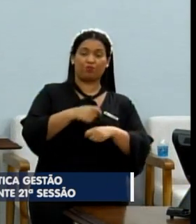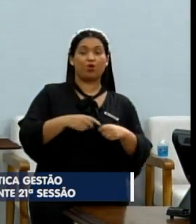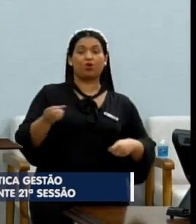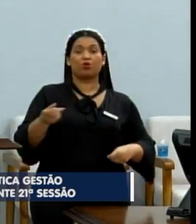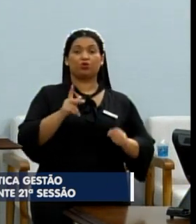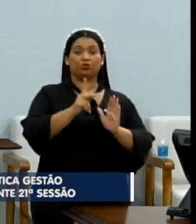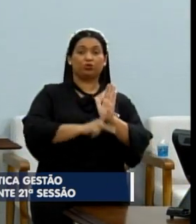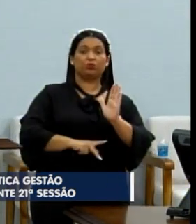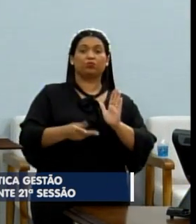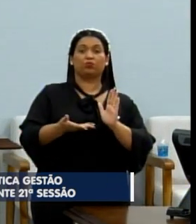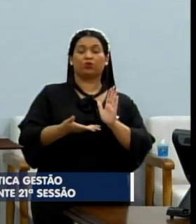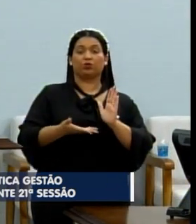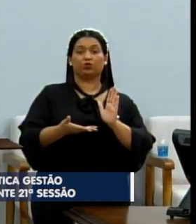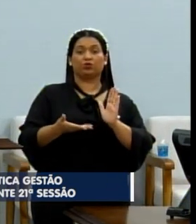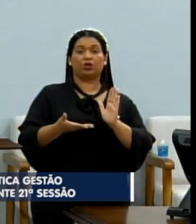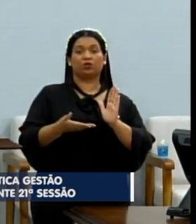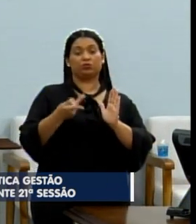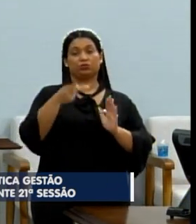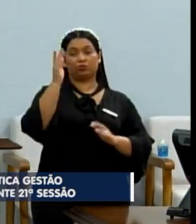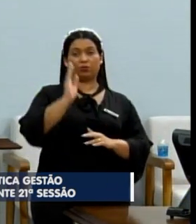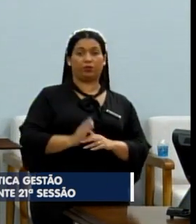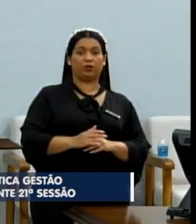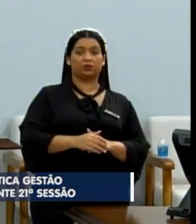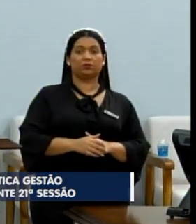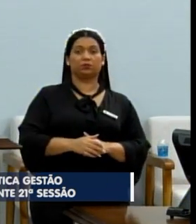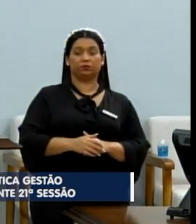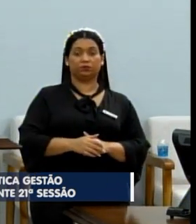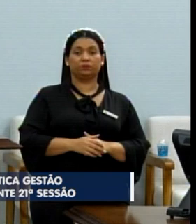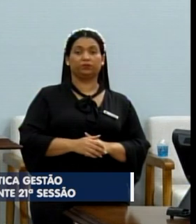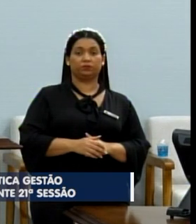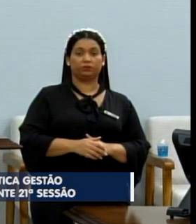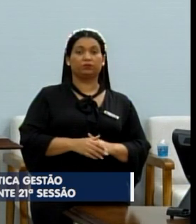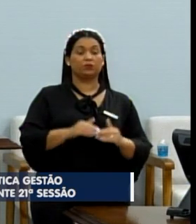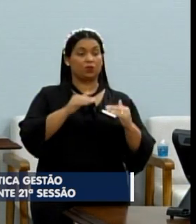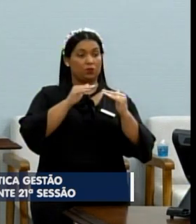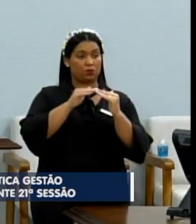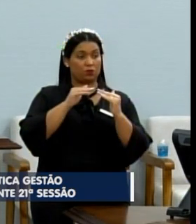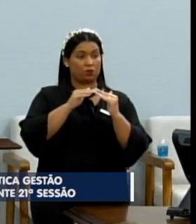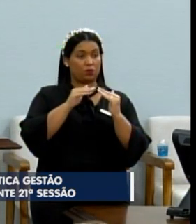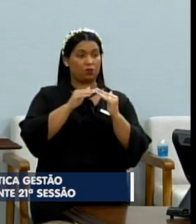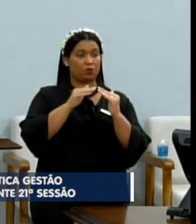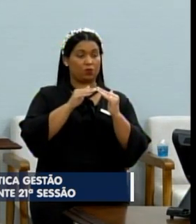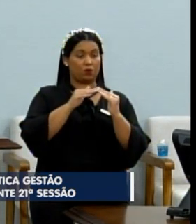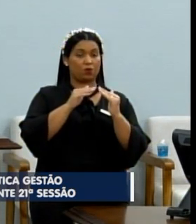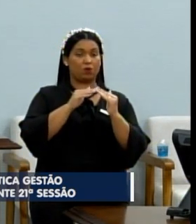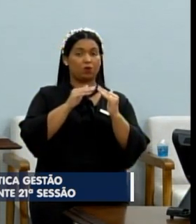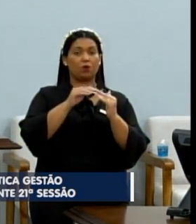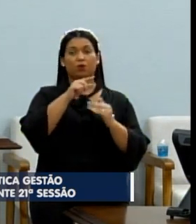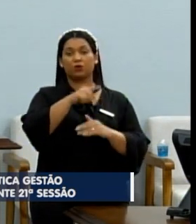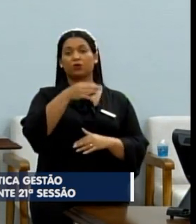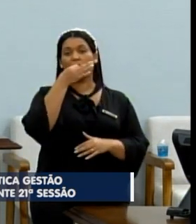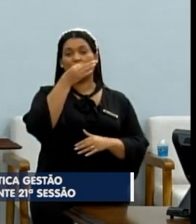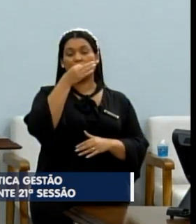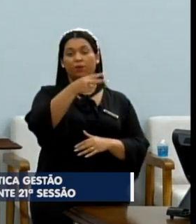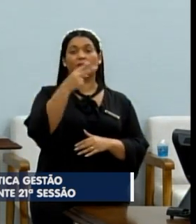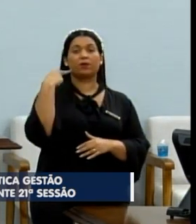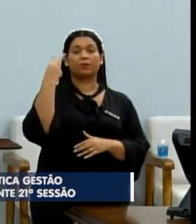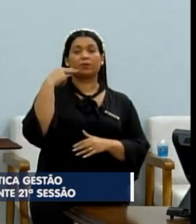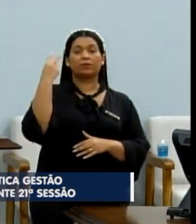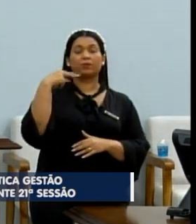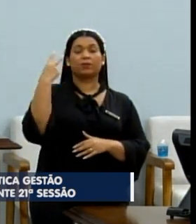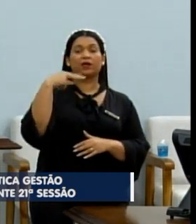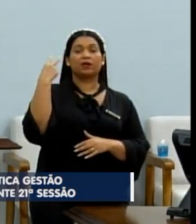social de país deveria cair então concordo muito com a crítica feita pelo vereador